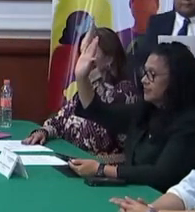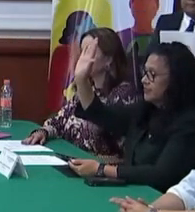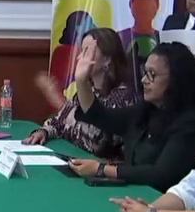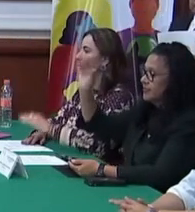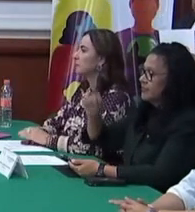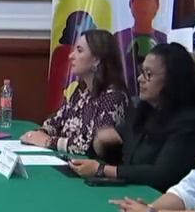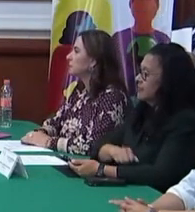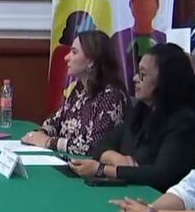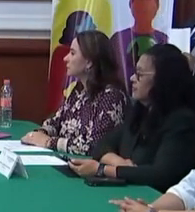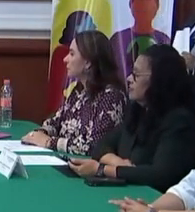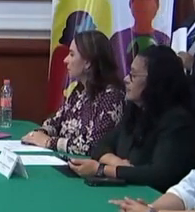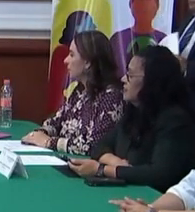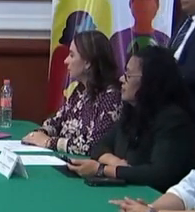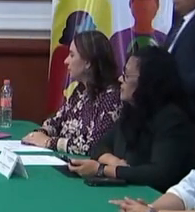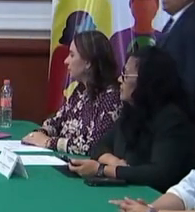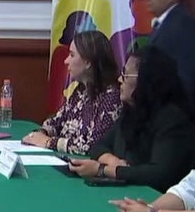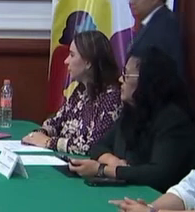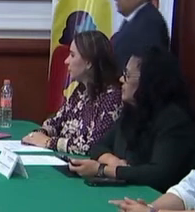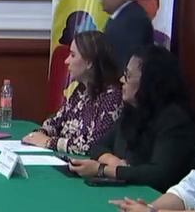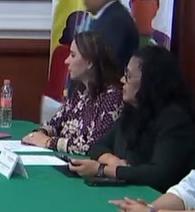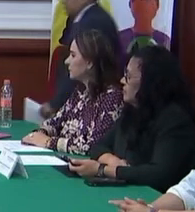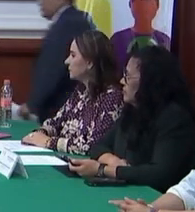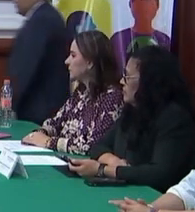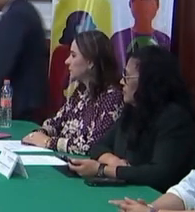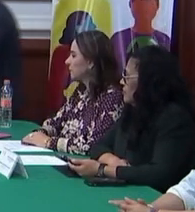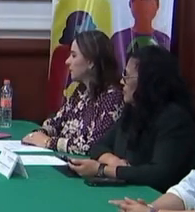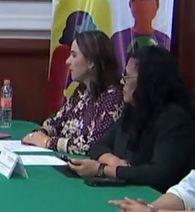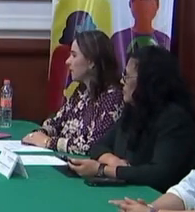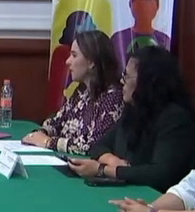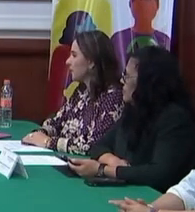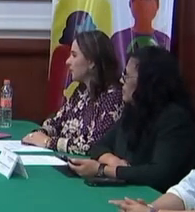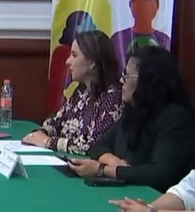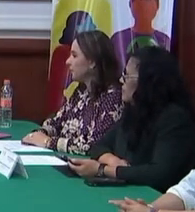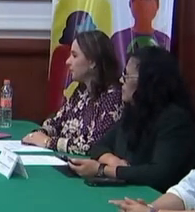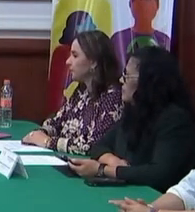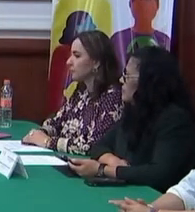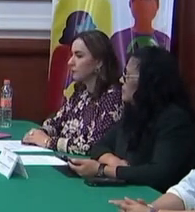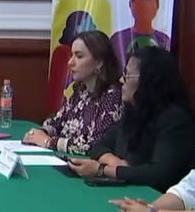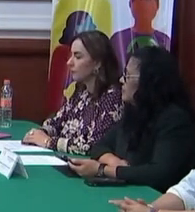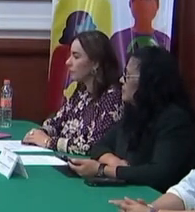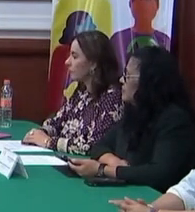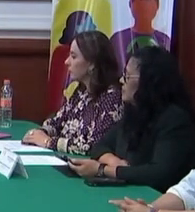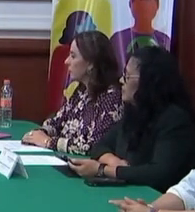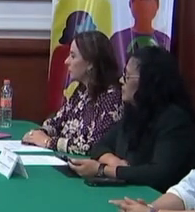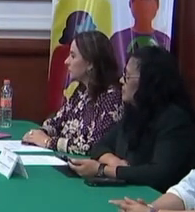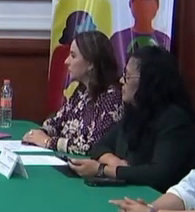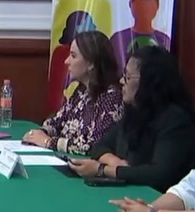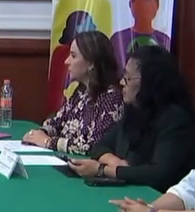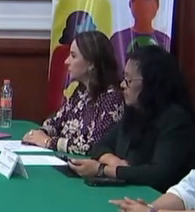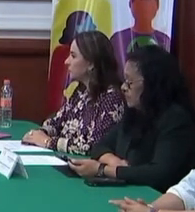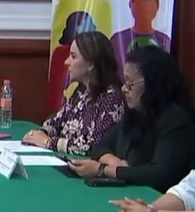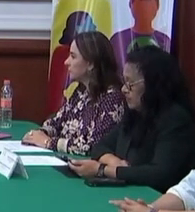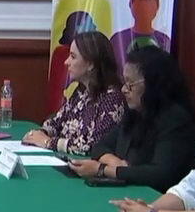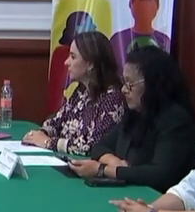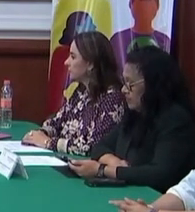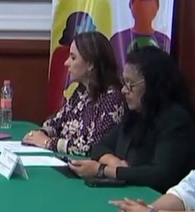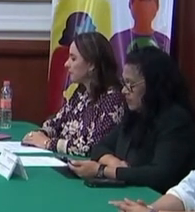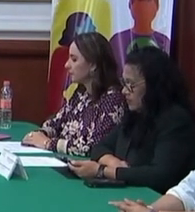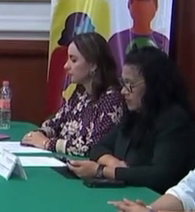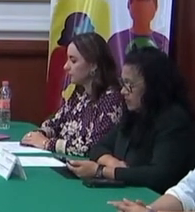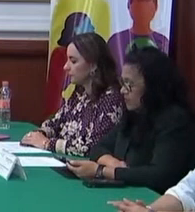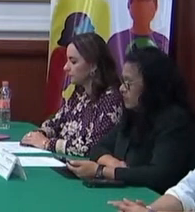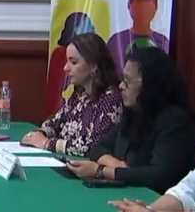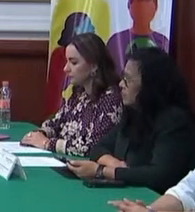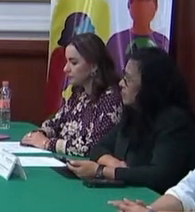Quienes estén por la negativa, sírvanse a manifestarlo levantando la mano. Diputada Presidenta, mayoría por la